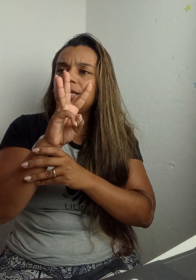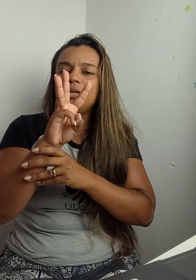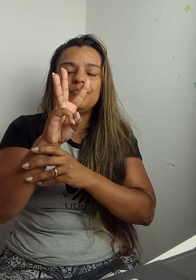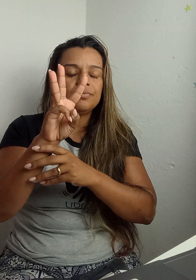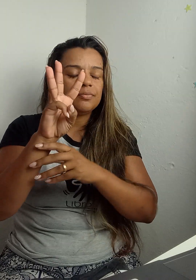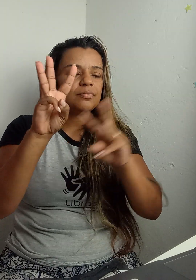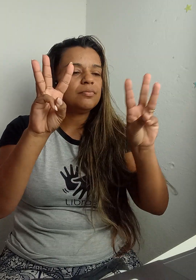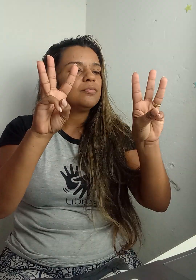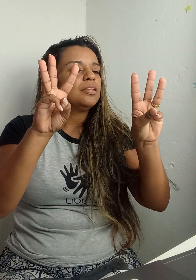quê?